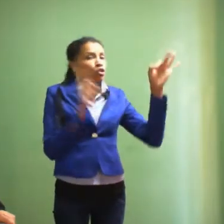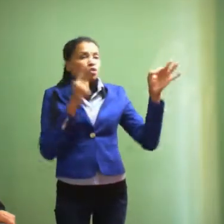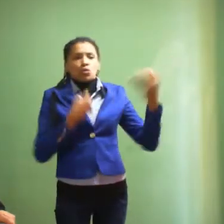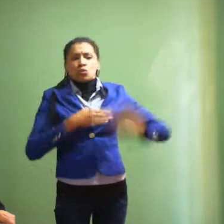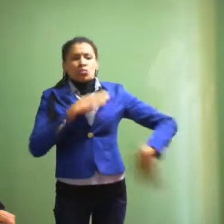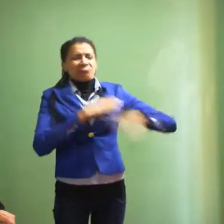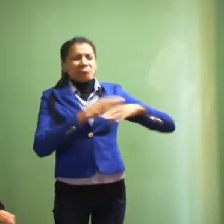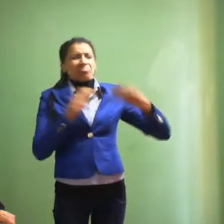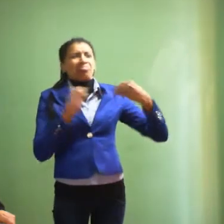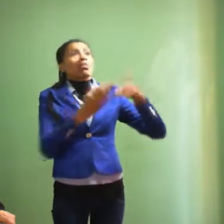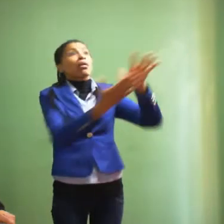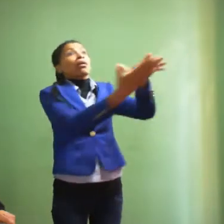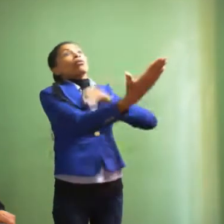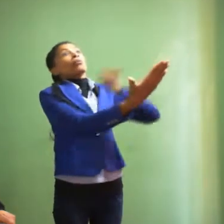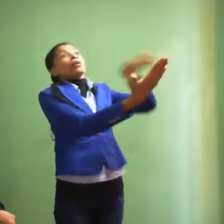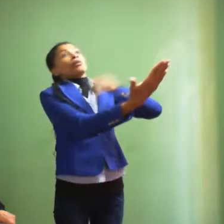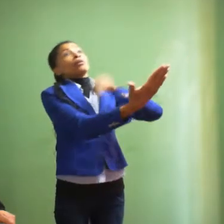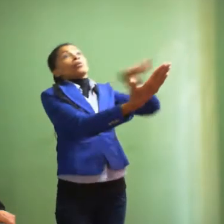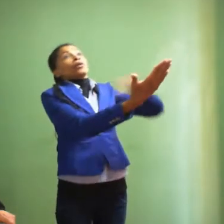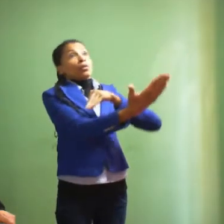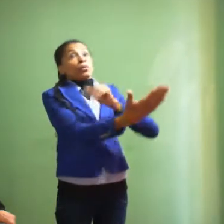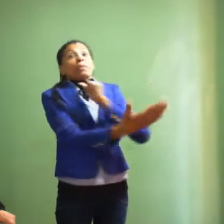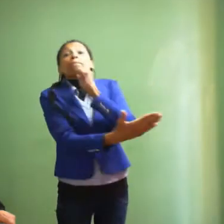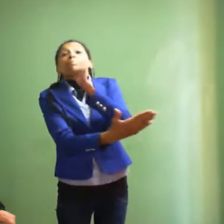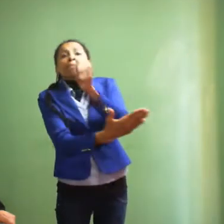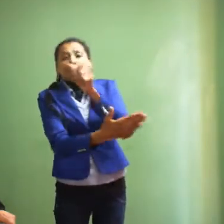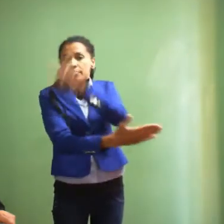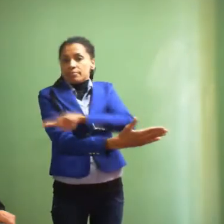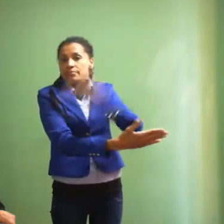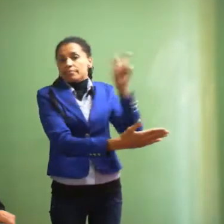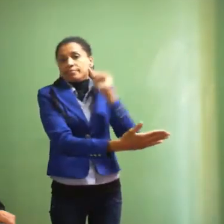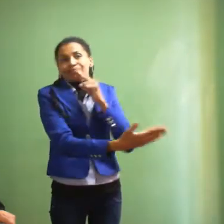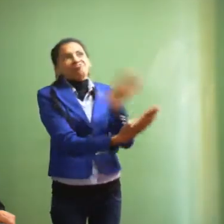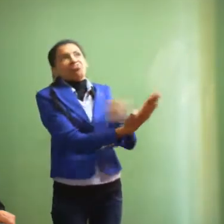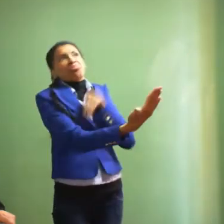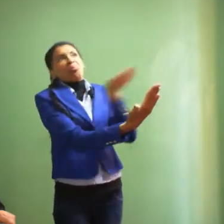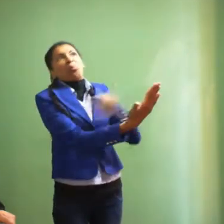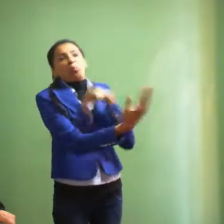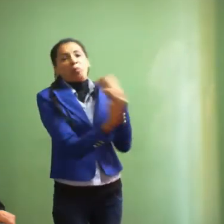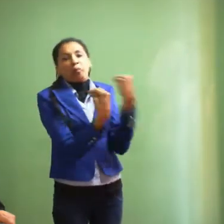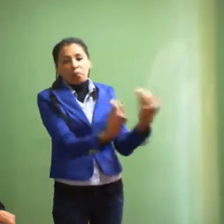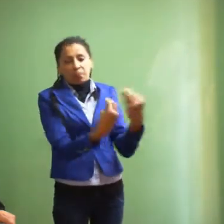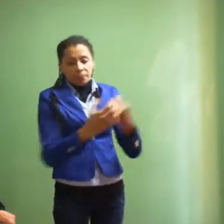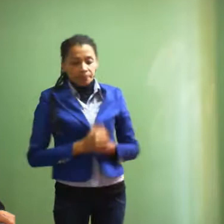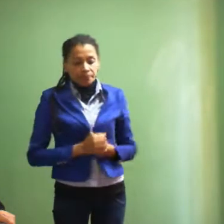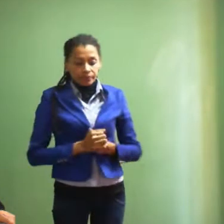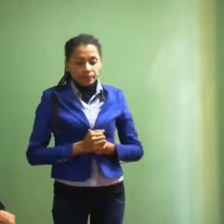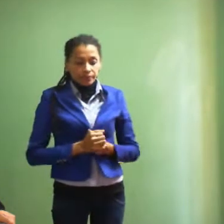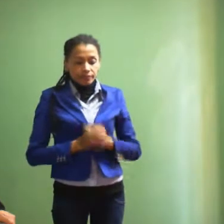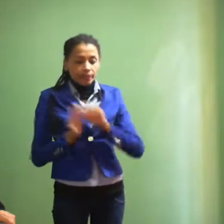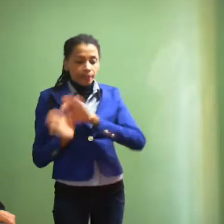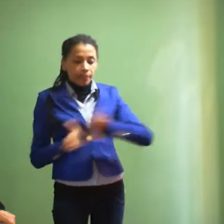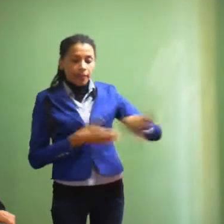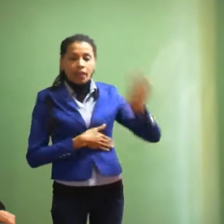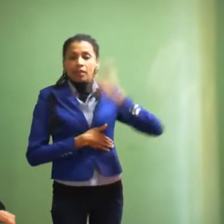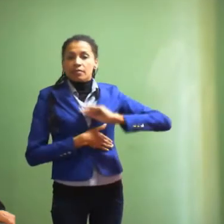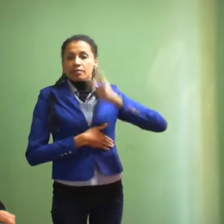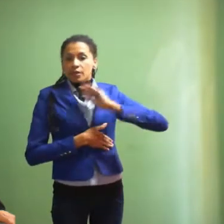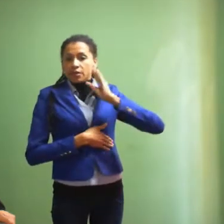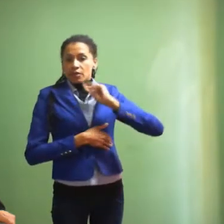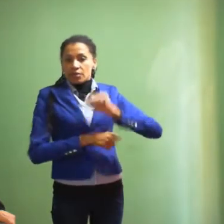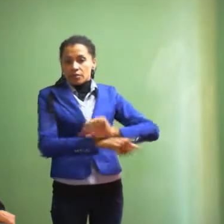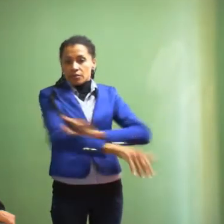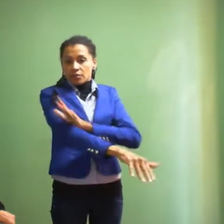para los sordos y es agravante en el caso de los sordos. Las experiencias significativas, las actividades